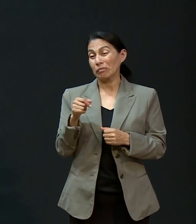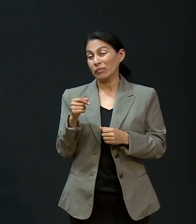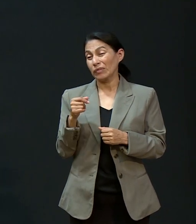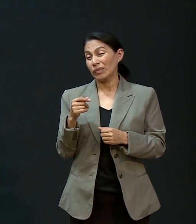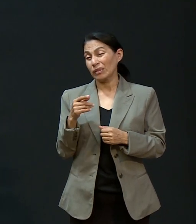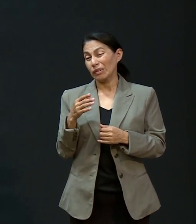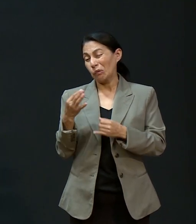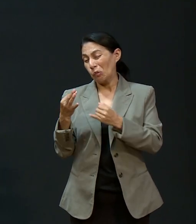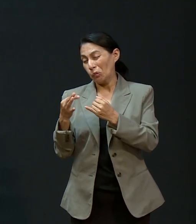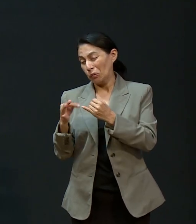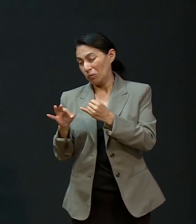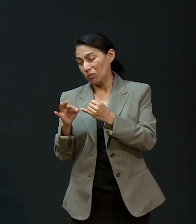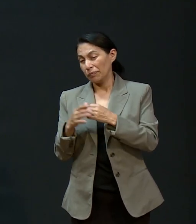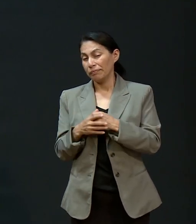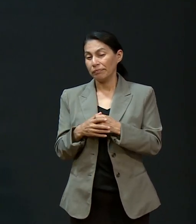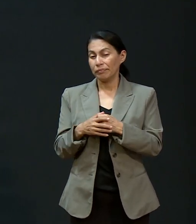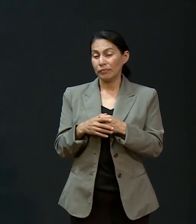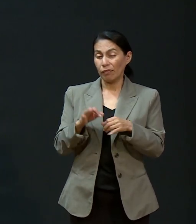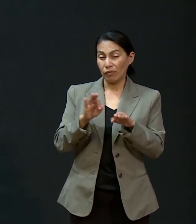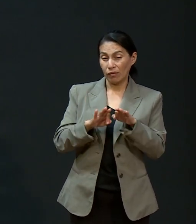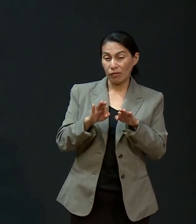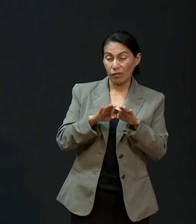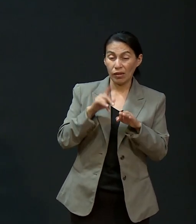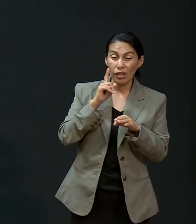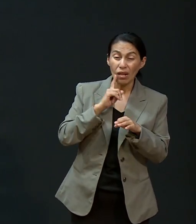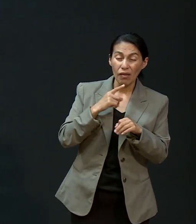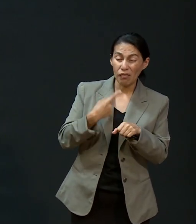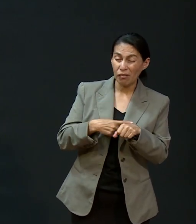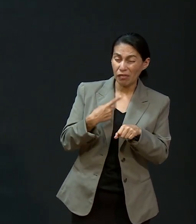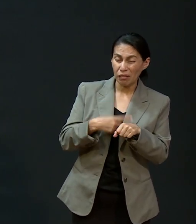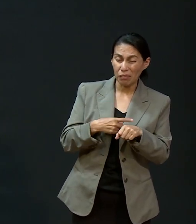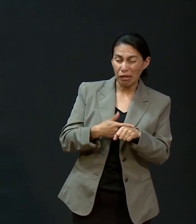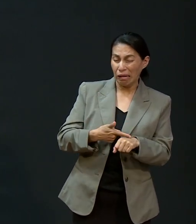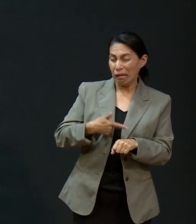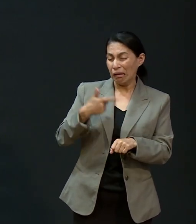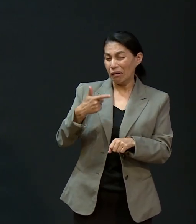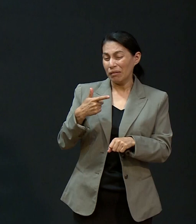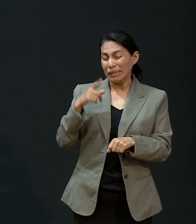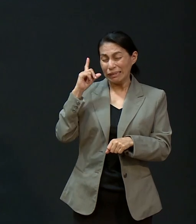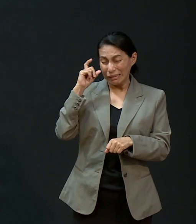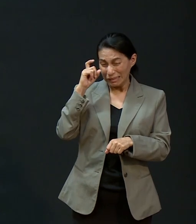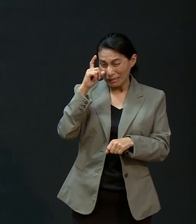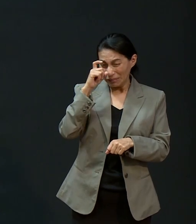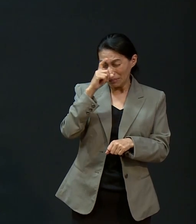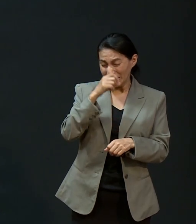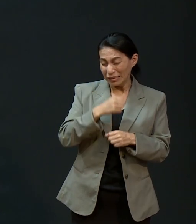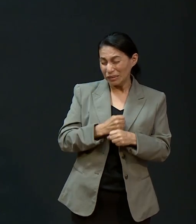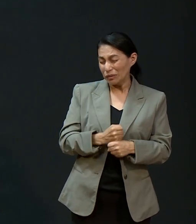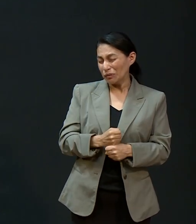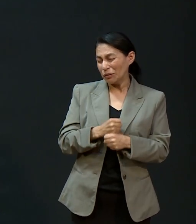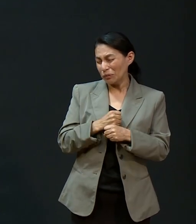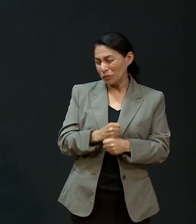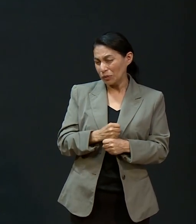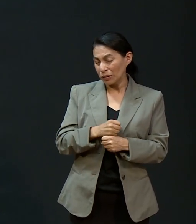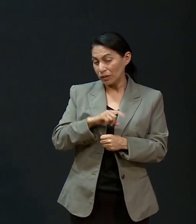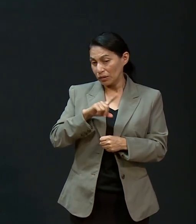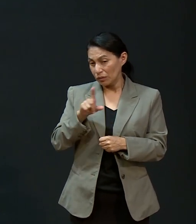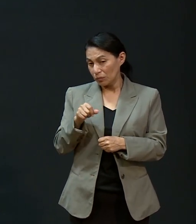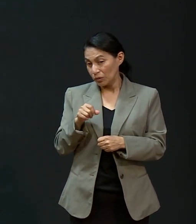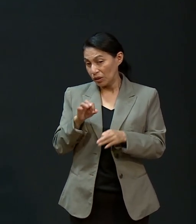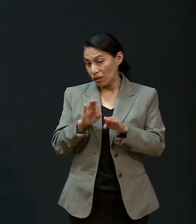última etapa hubo momentos, pues, muy críticos. Entonces, tristemente,